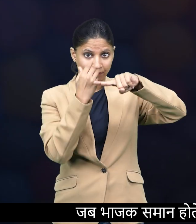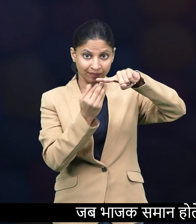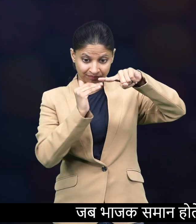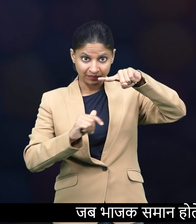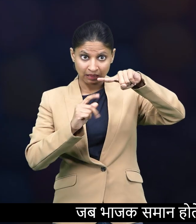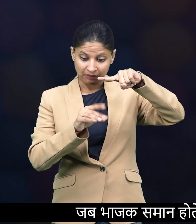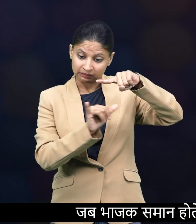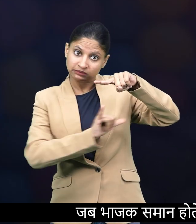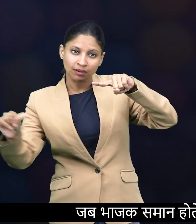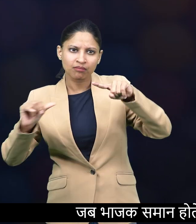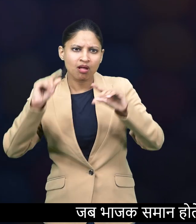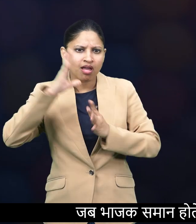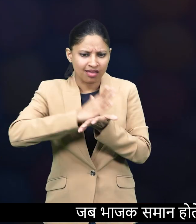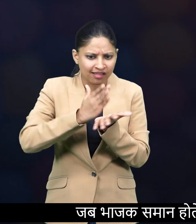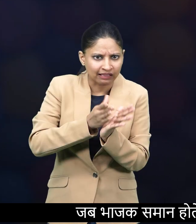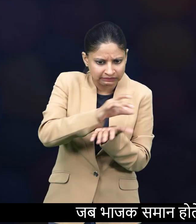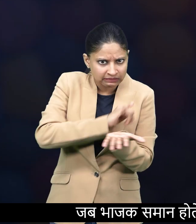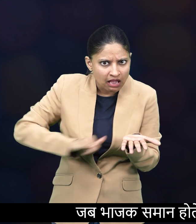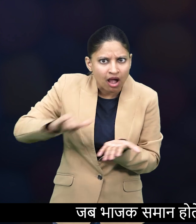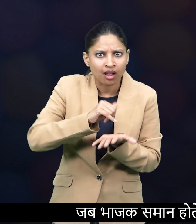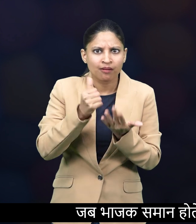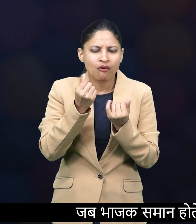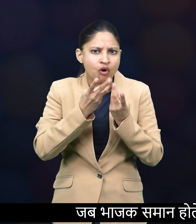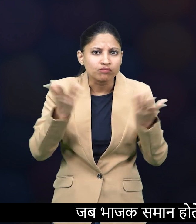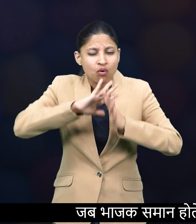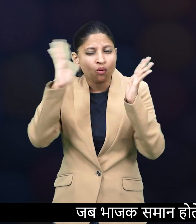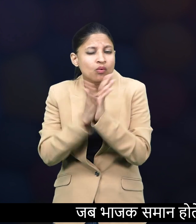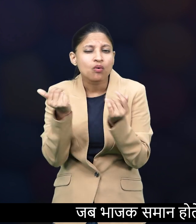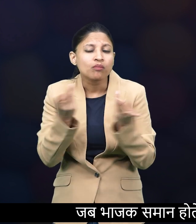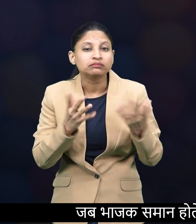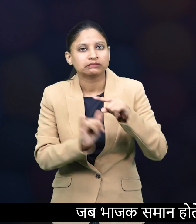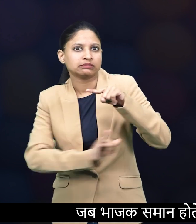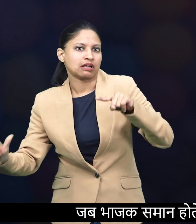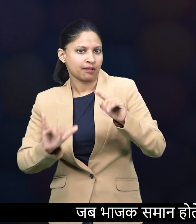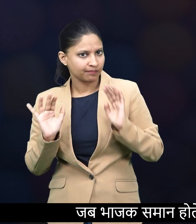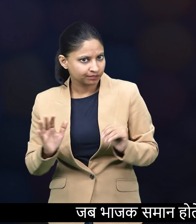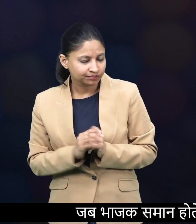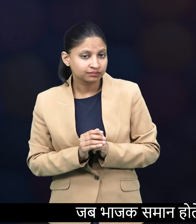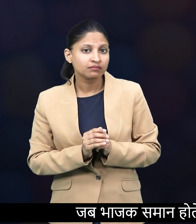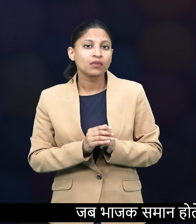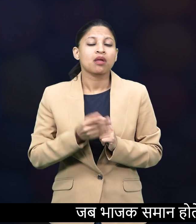जब भाजक समान होते हैं तो सभी हिस्से आकार में समान होते हैं।